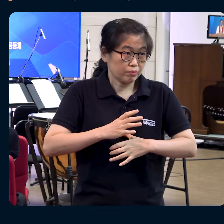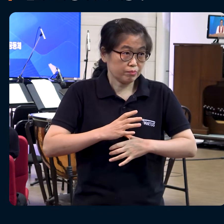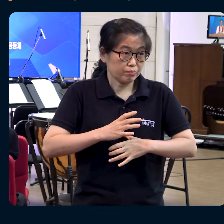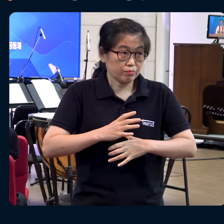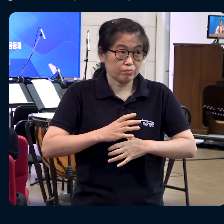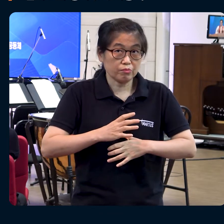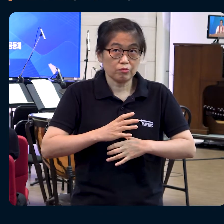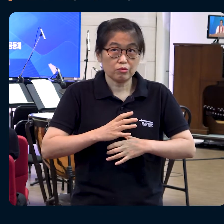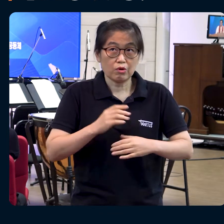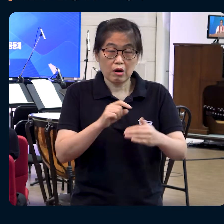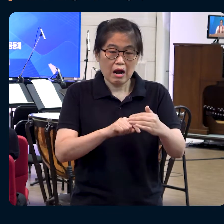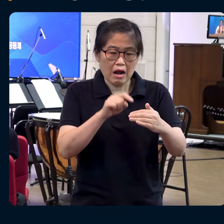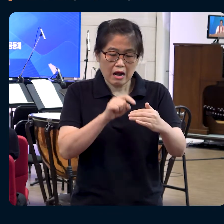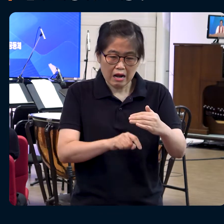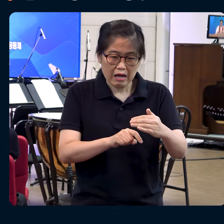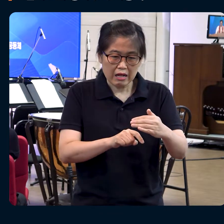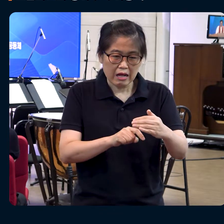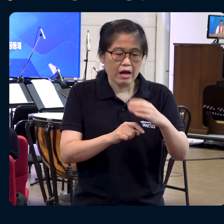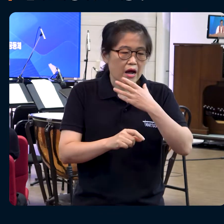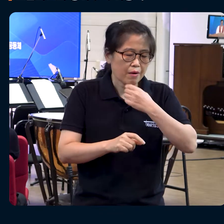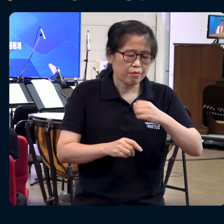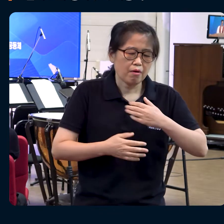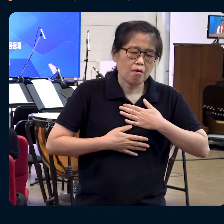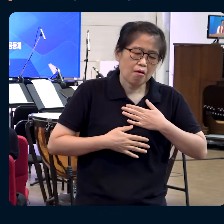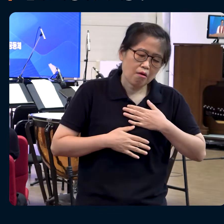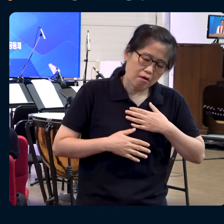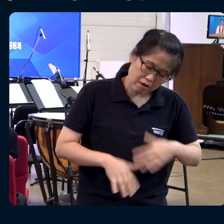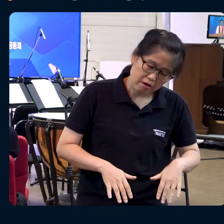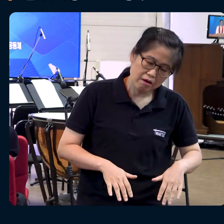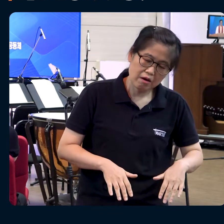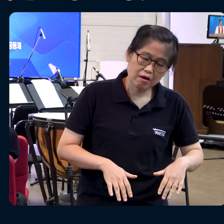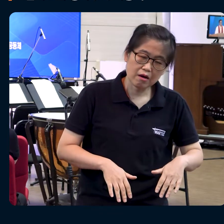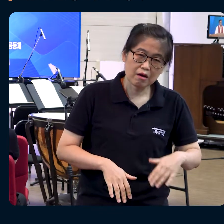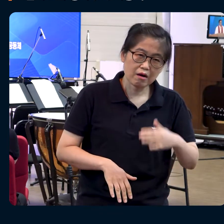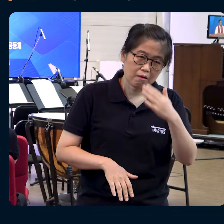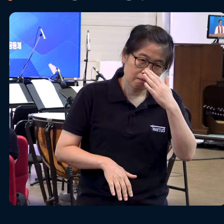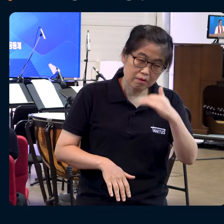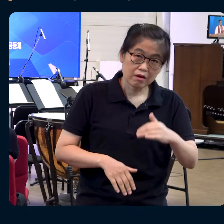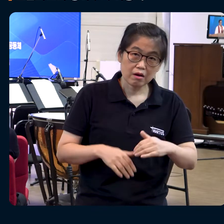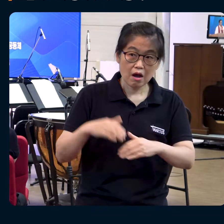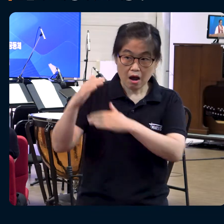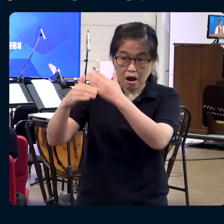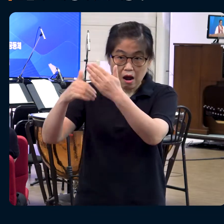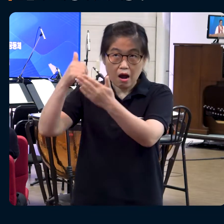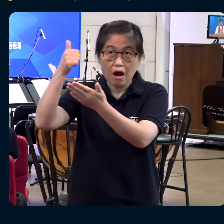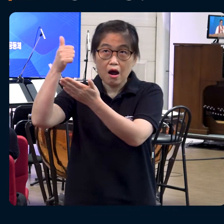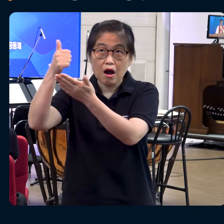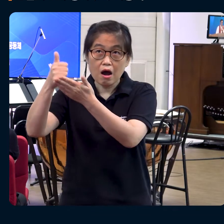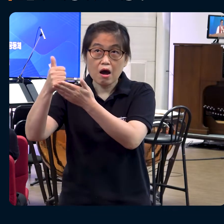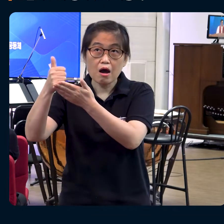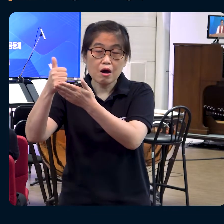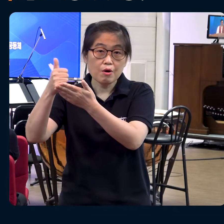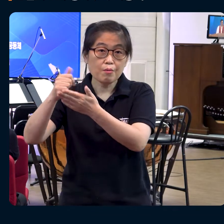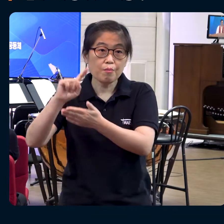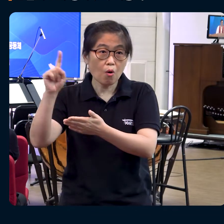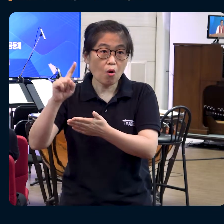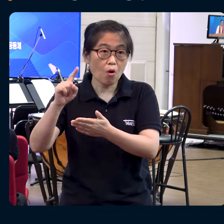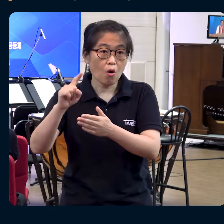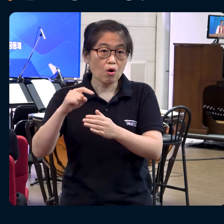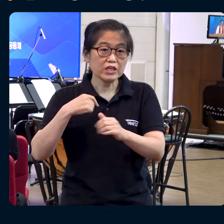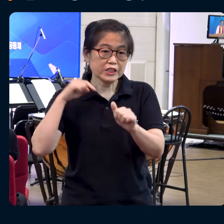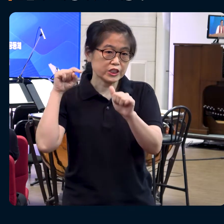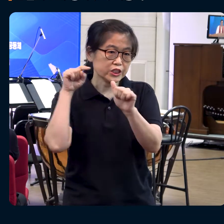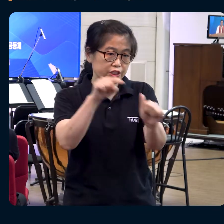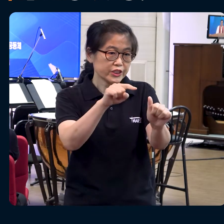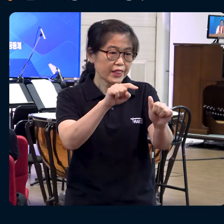그는요 정말 지치고 있었다, 그런 이야기죠. 하나님은 분명 처음에 뭐라고 말씀하셨습니까? 내가 내게